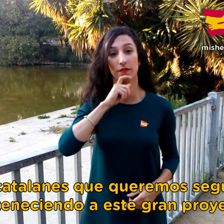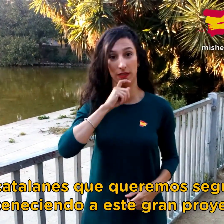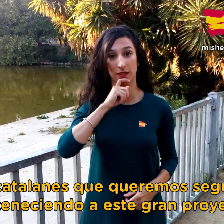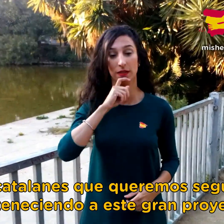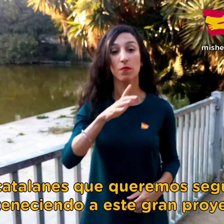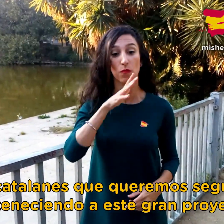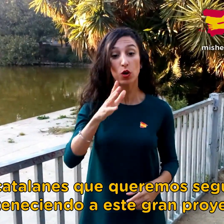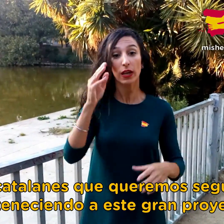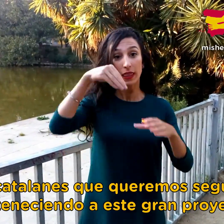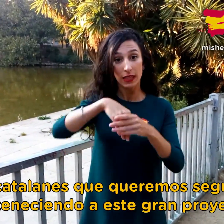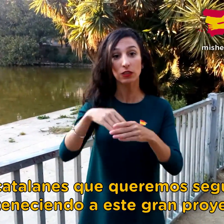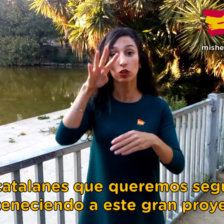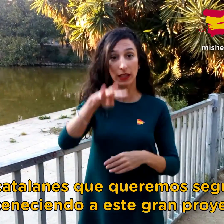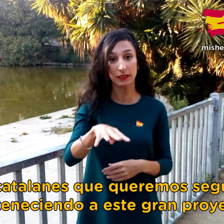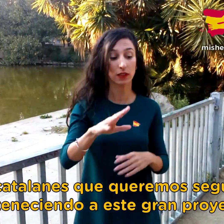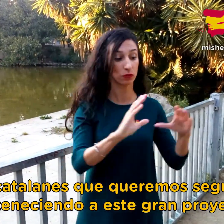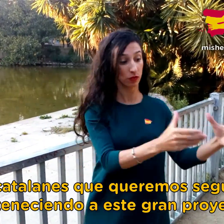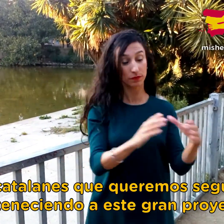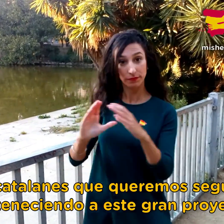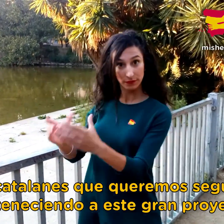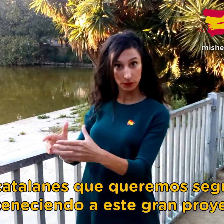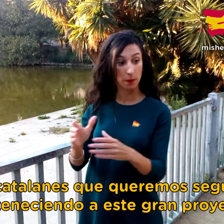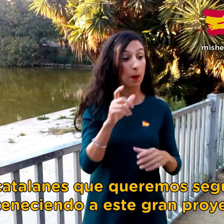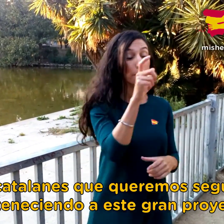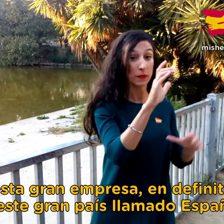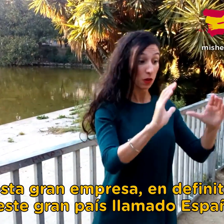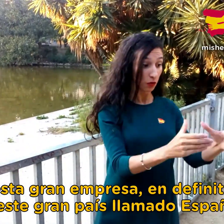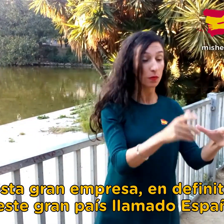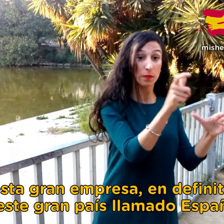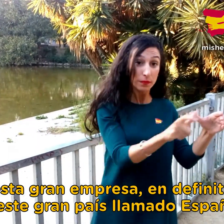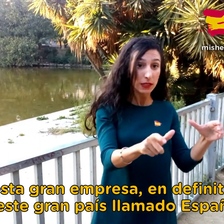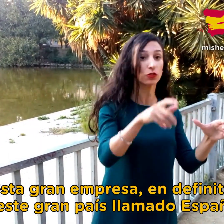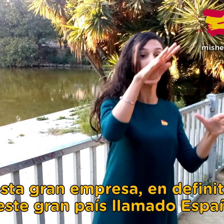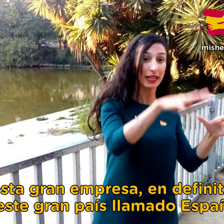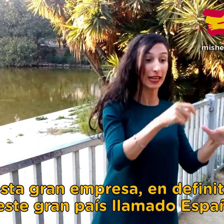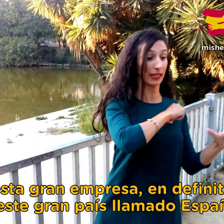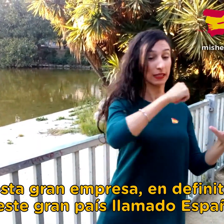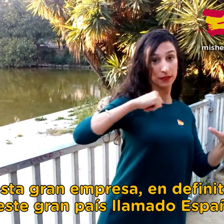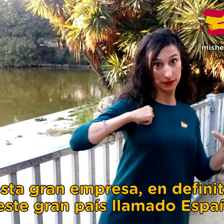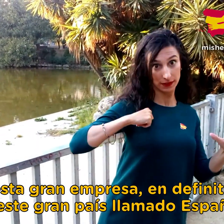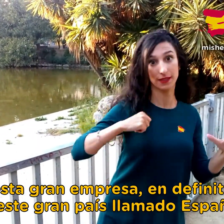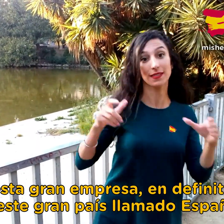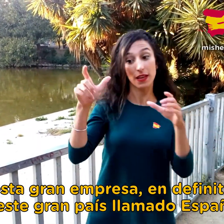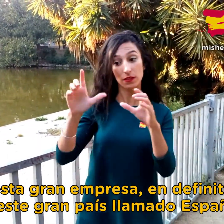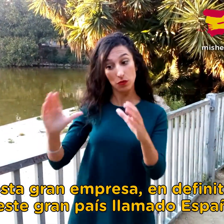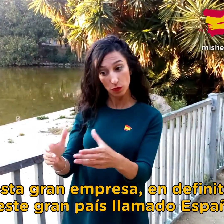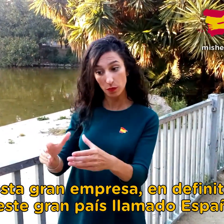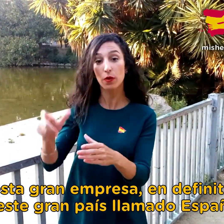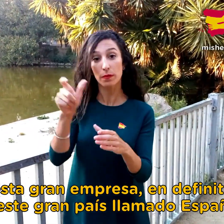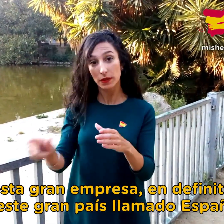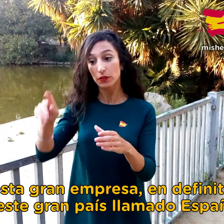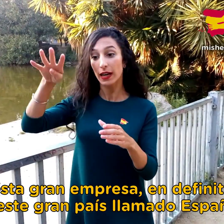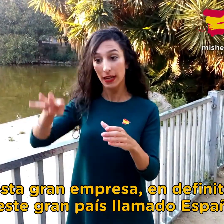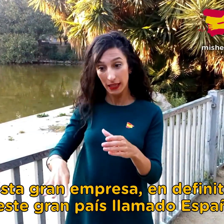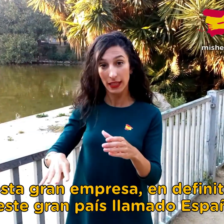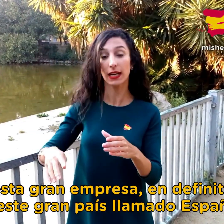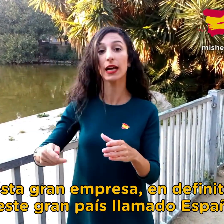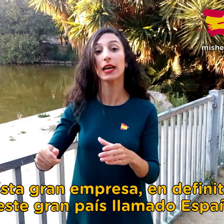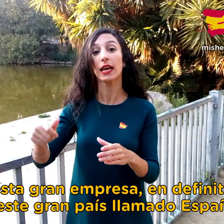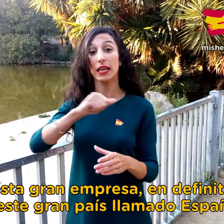seguir perteneciendo a este gran proyecto, a esta gran empresa, en definitiva, a este gran país llamado